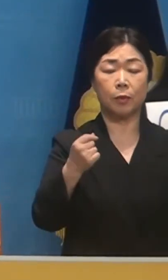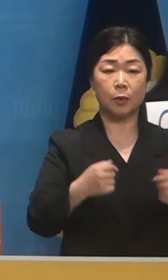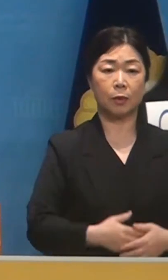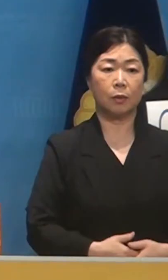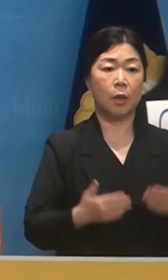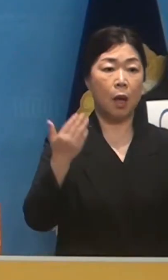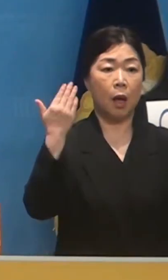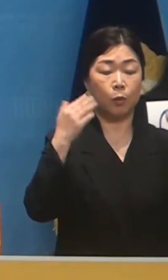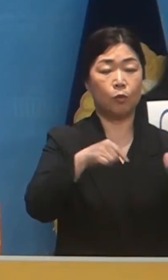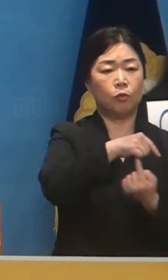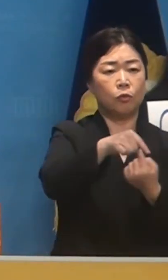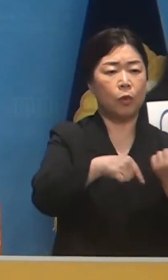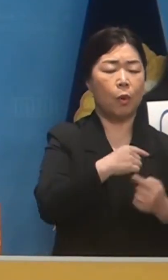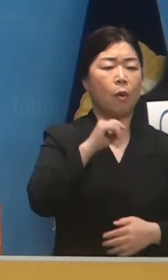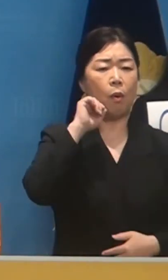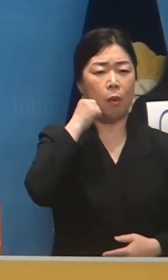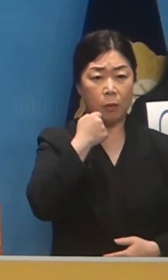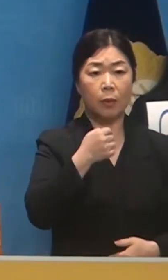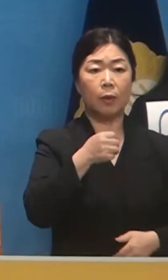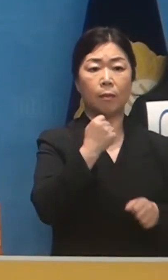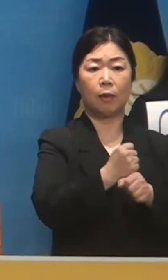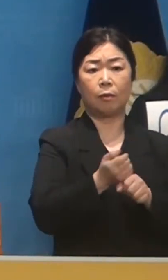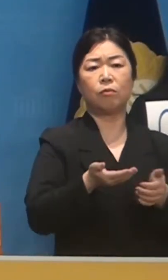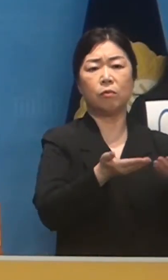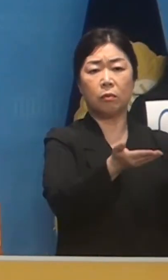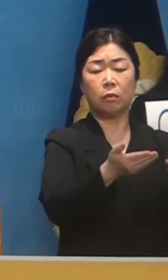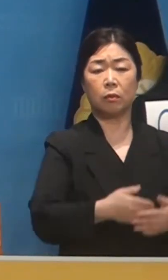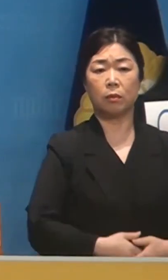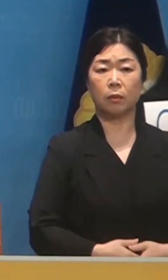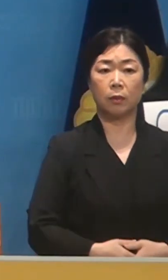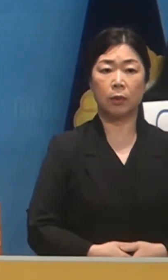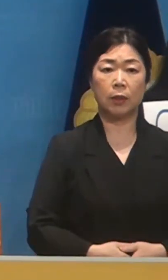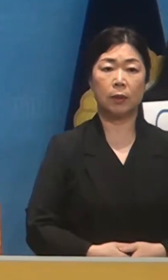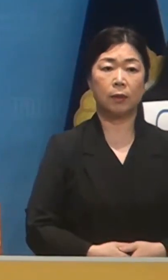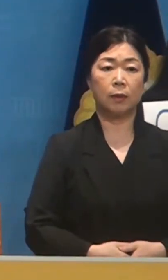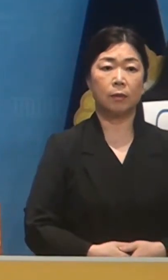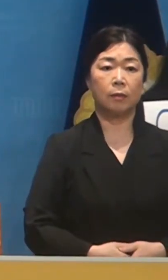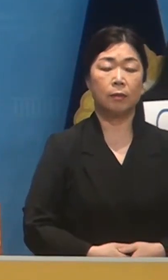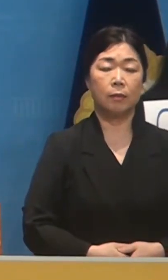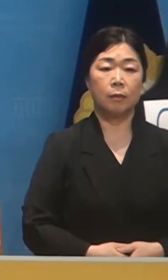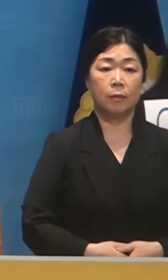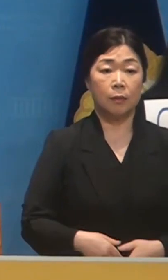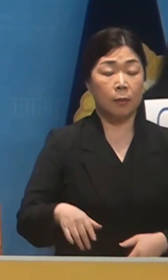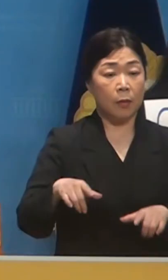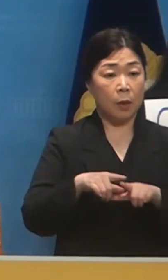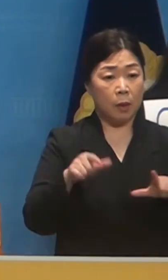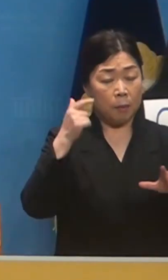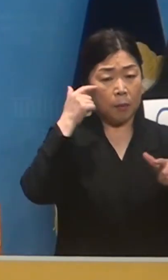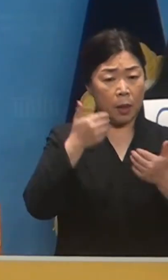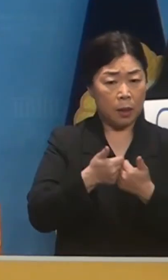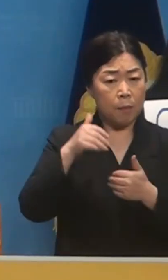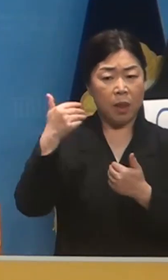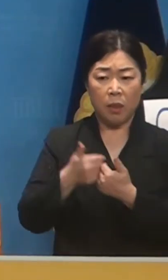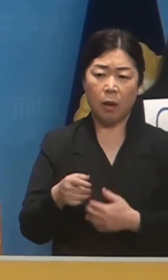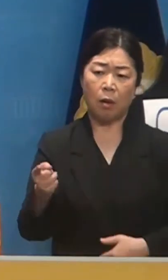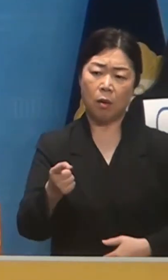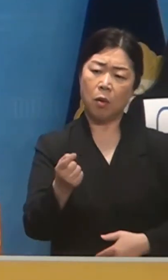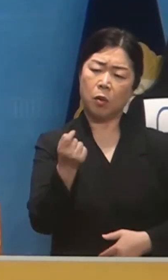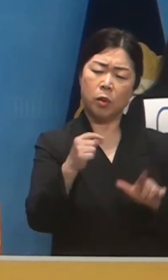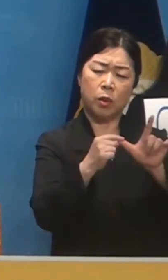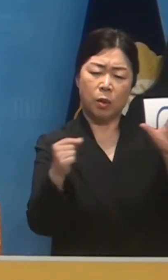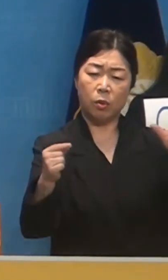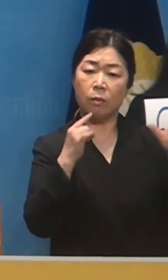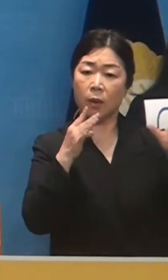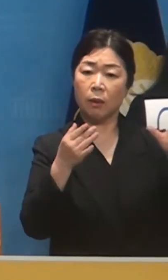학교 운영을 정말 어렵게 만들고 한두 사람만 이렇게 반대해서 휘저으면